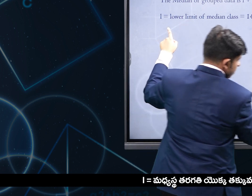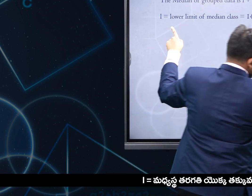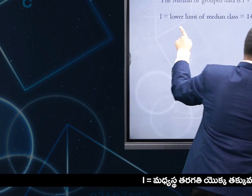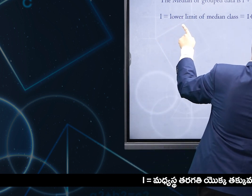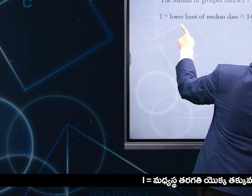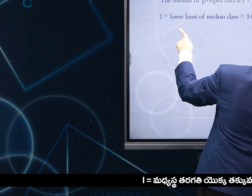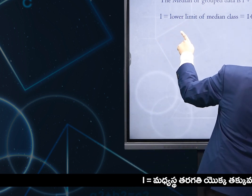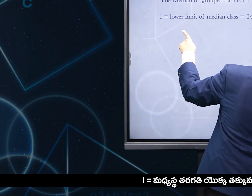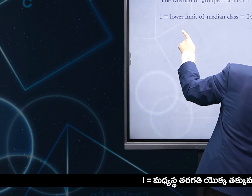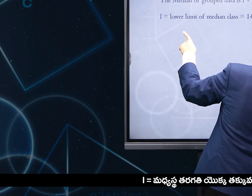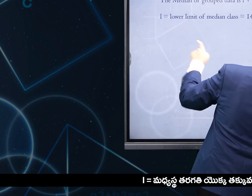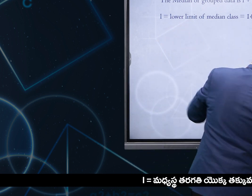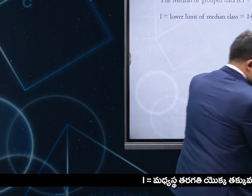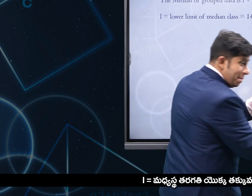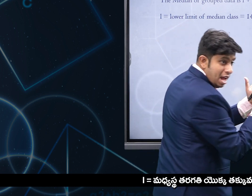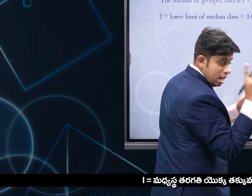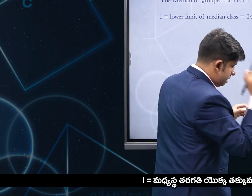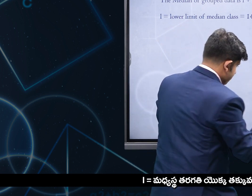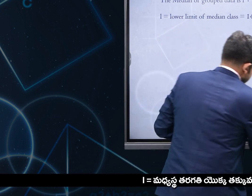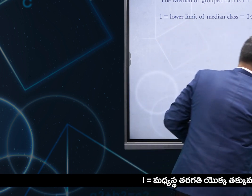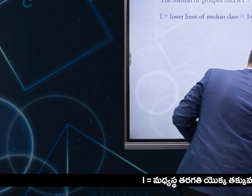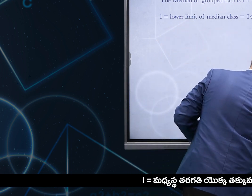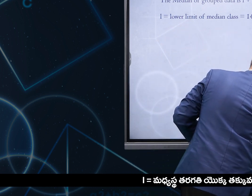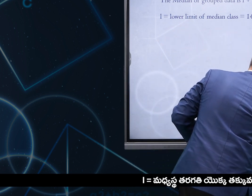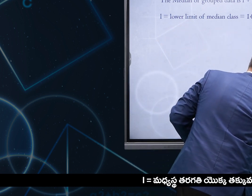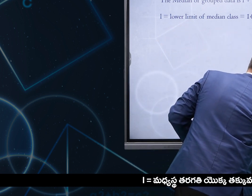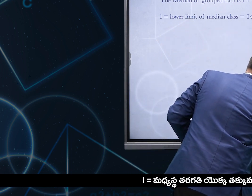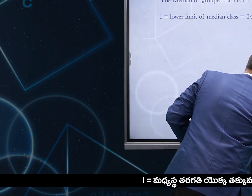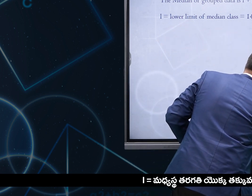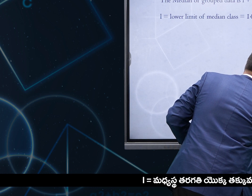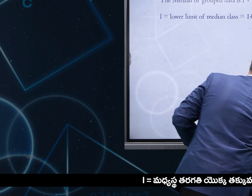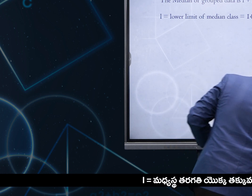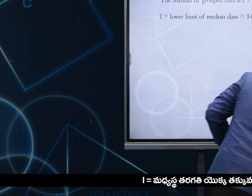144.5.